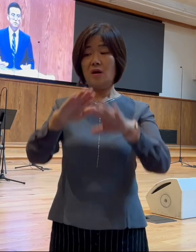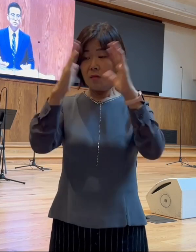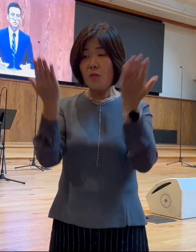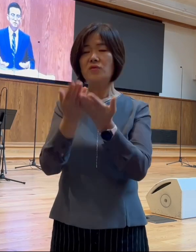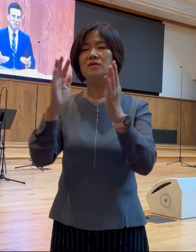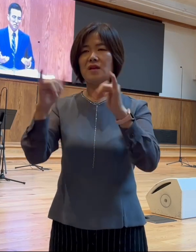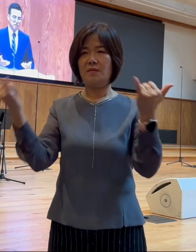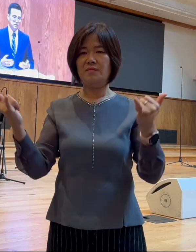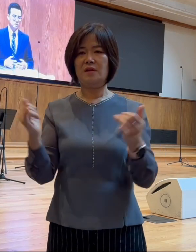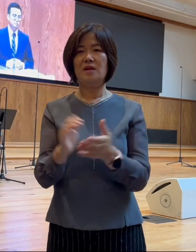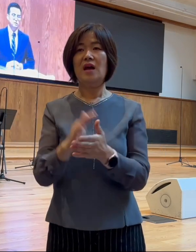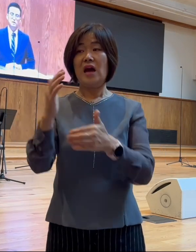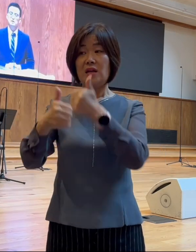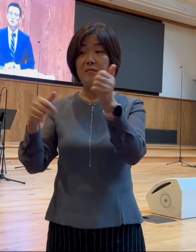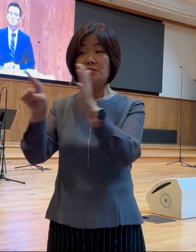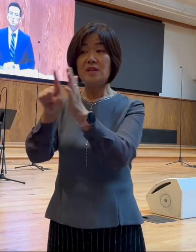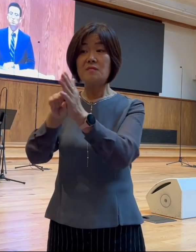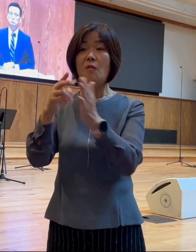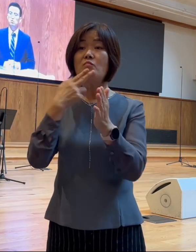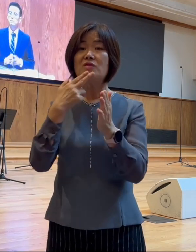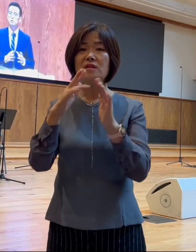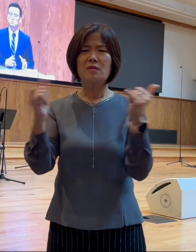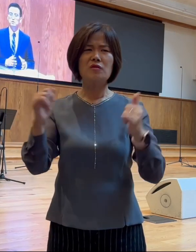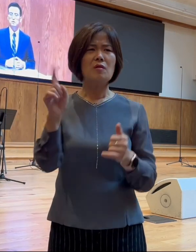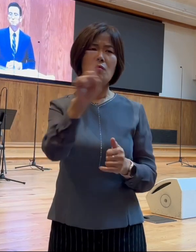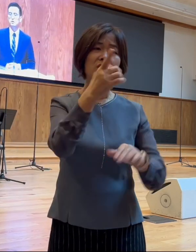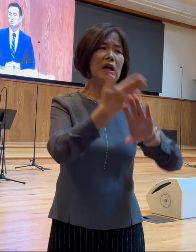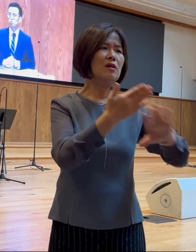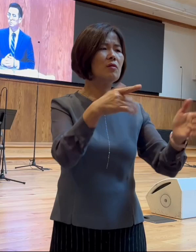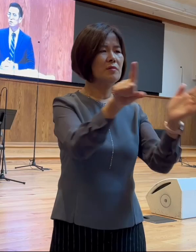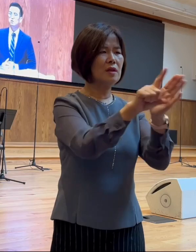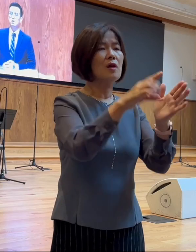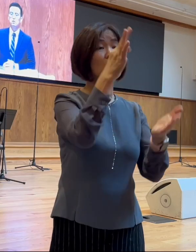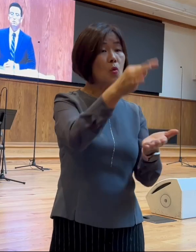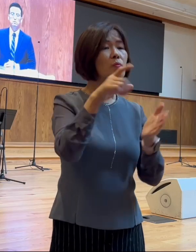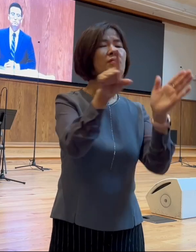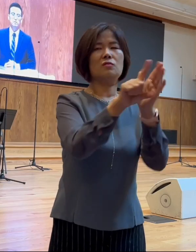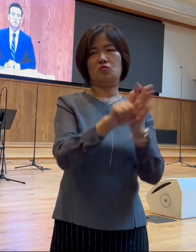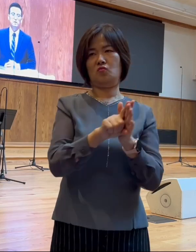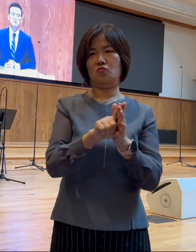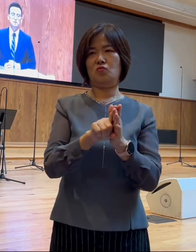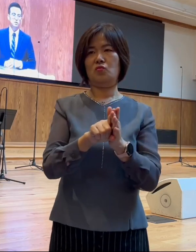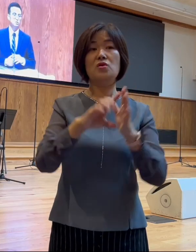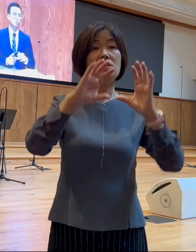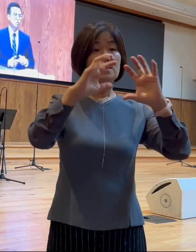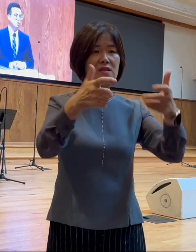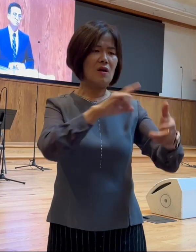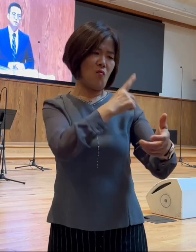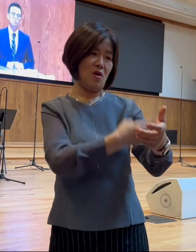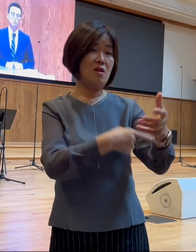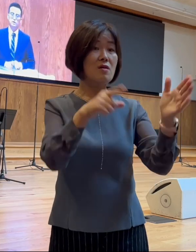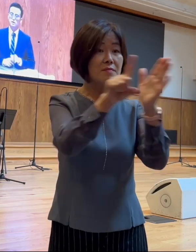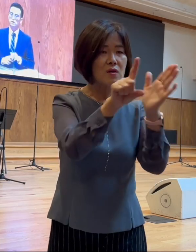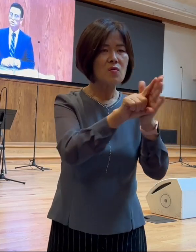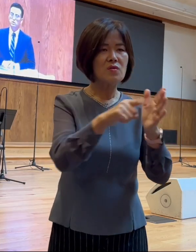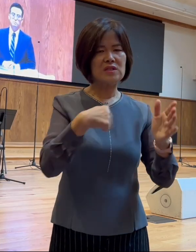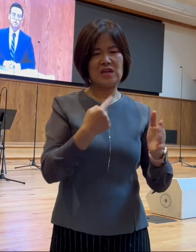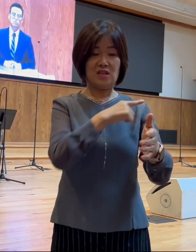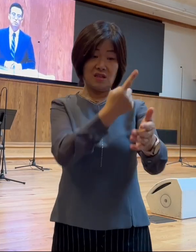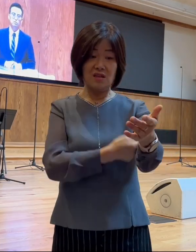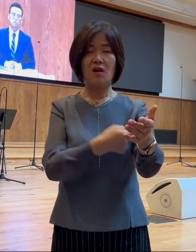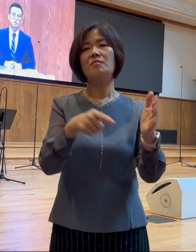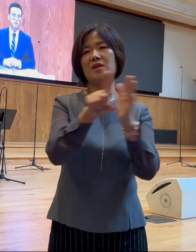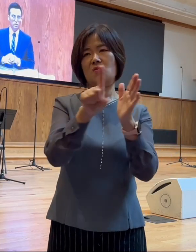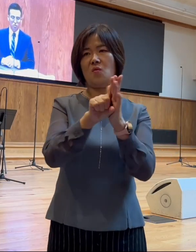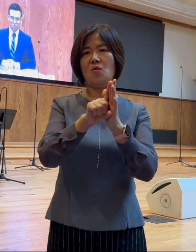사람들, 하나님을 믿지 않는 사람들도 무언가 믿으면서 삽니다. 돈을 믿기도 하고, 세상의 어떤 권력을 믿기도 하고, 자기의 능력을 믿기도